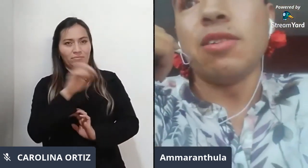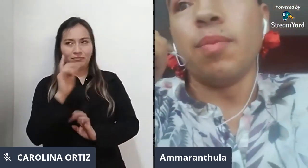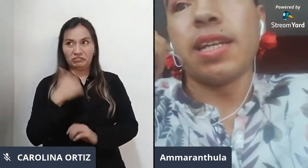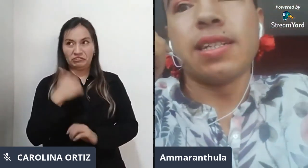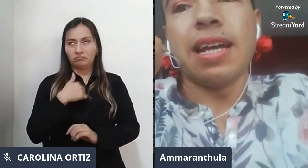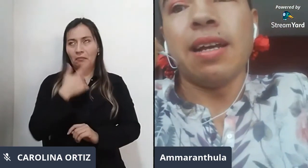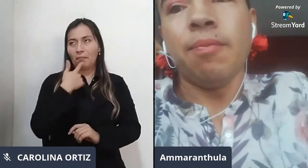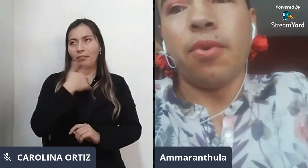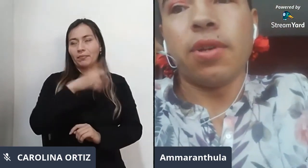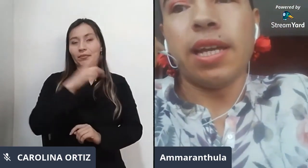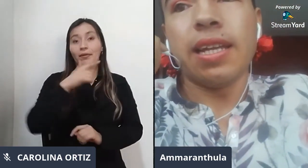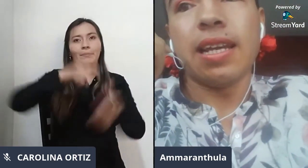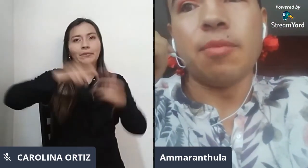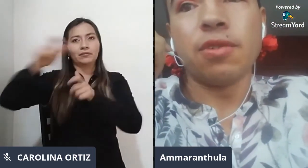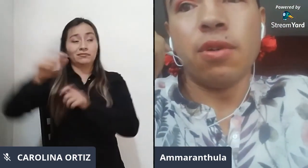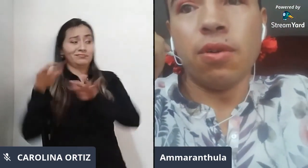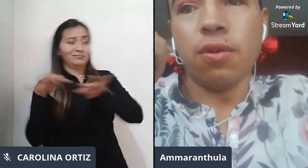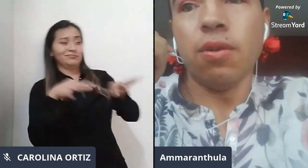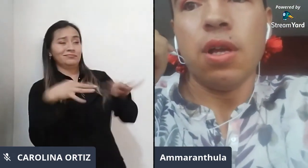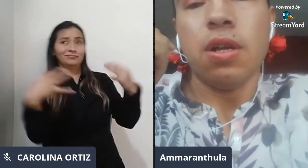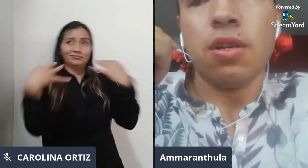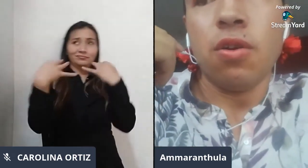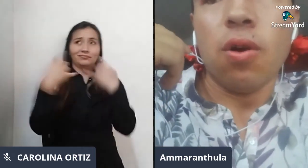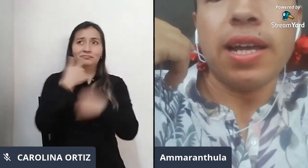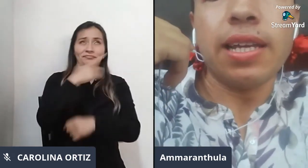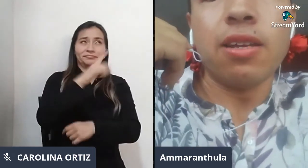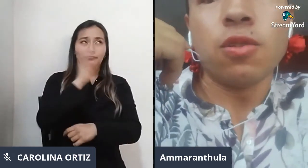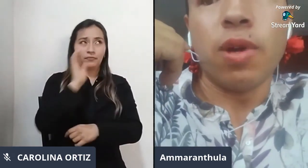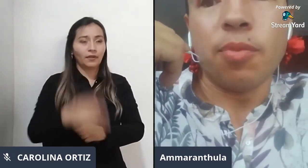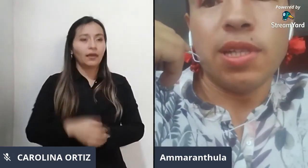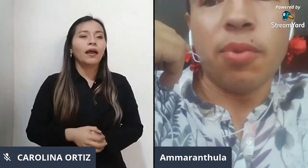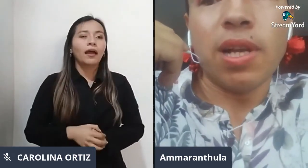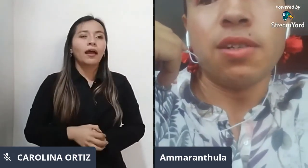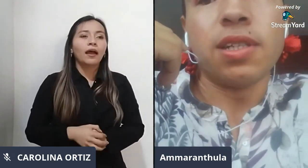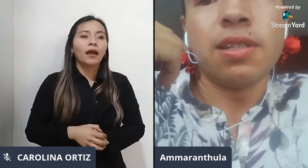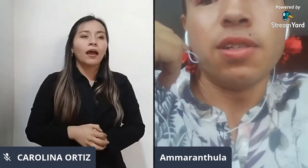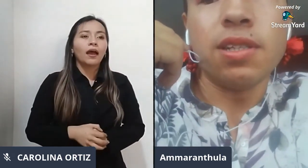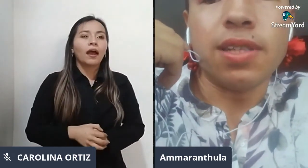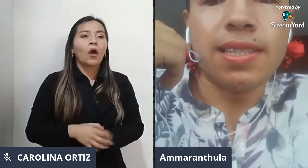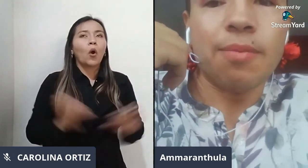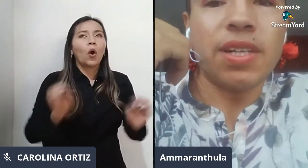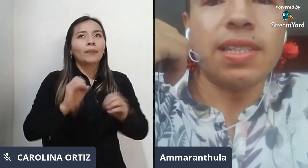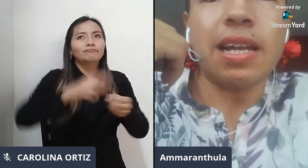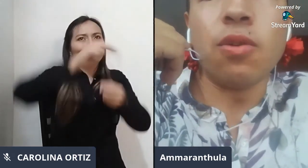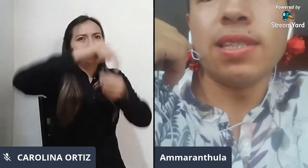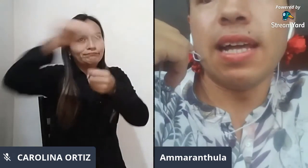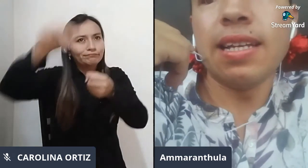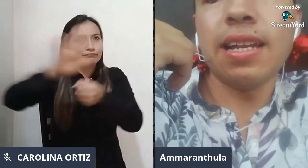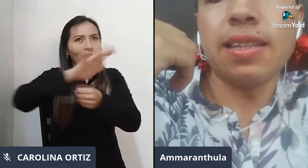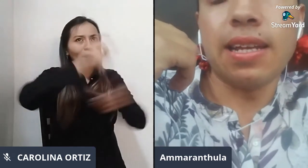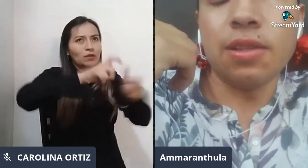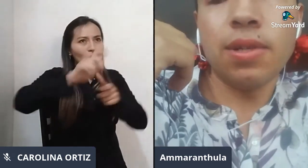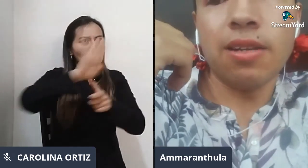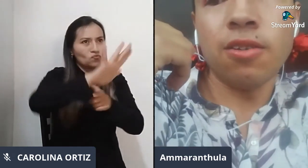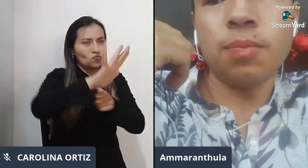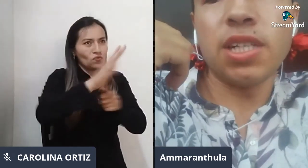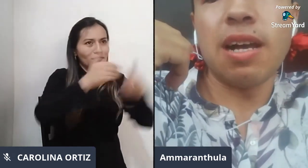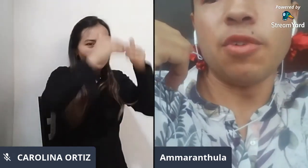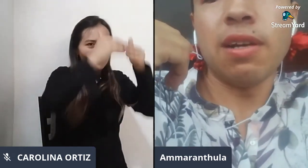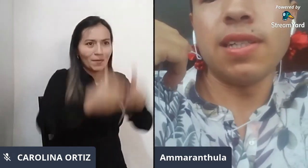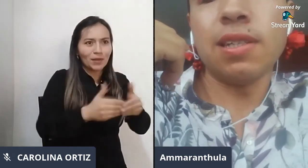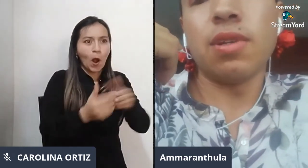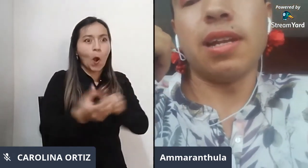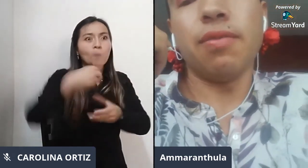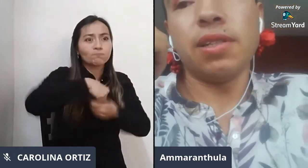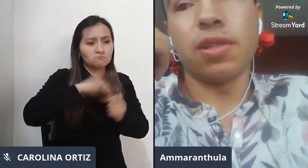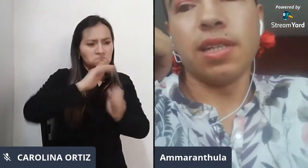porque la gente asume que es rara, porque digamos no hay, los cuerpos de poblaciones en condición de discapacidad no están en la literatura, ¿no? Nos